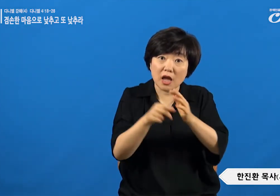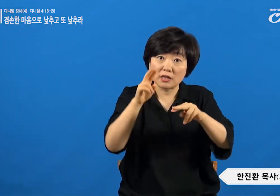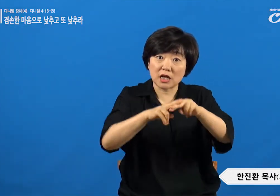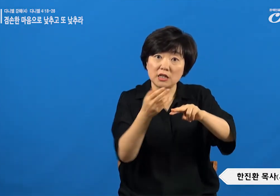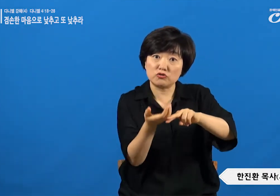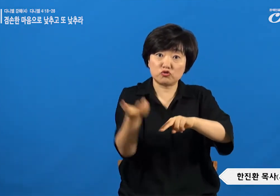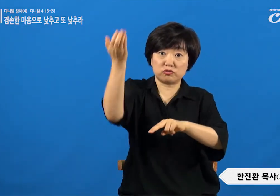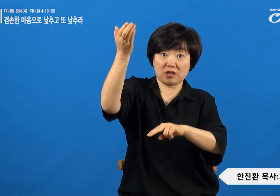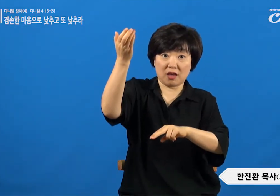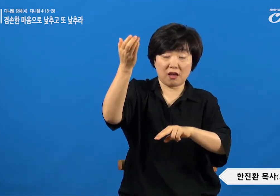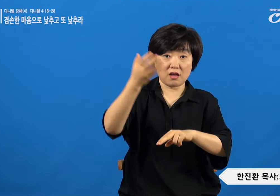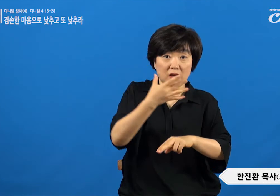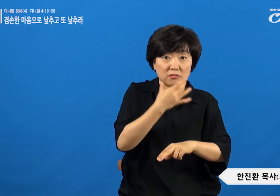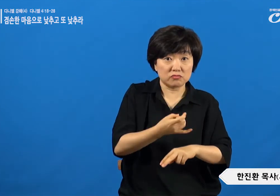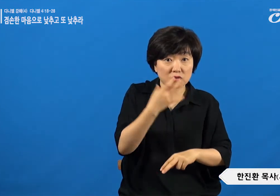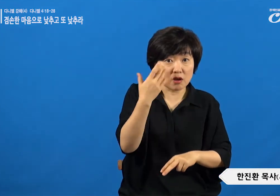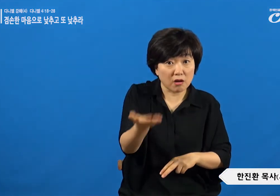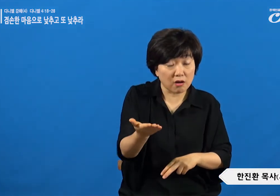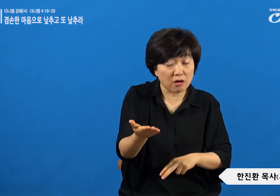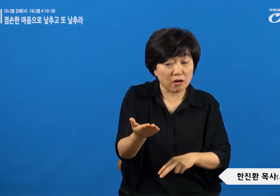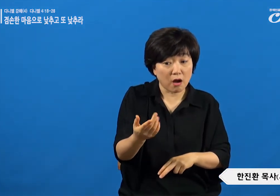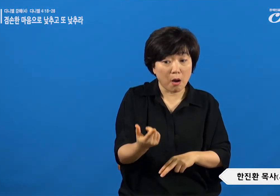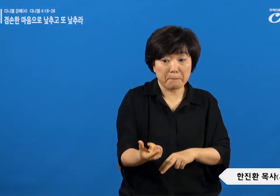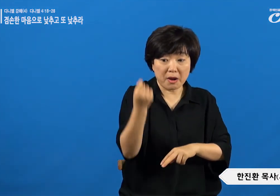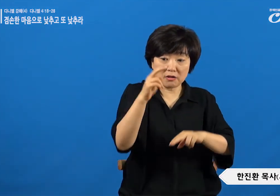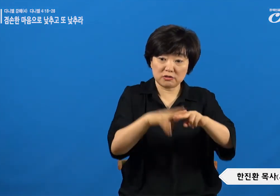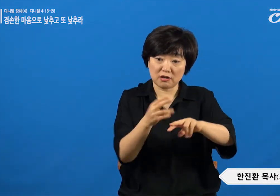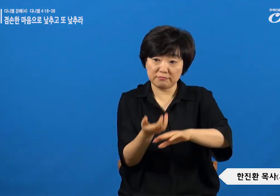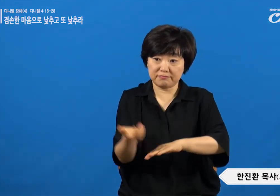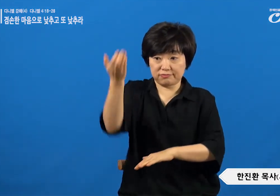불행입니까? 빨리 출세할수록 좋은 것 아닙니까?